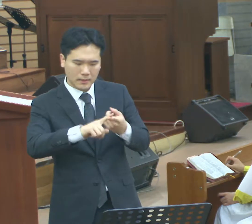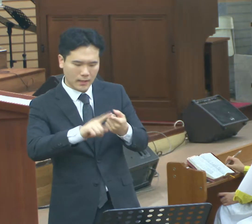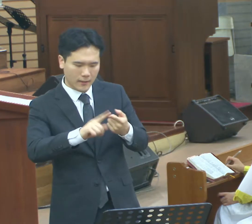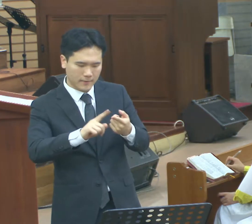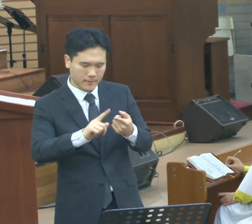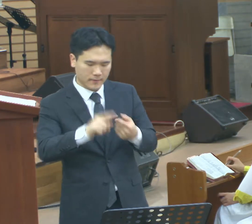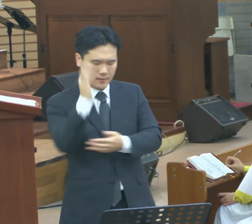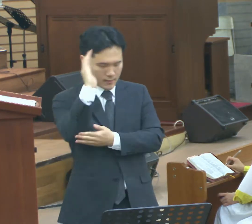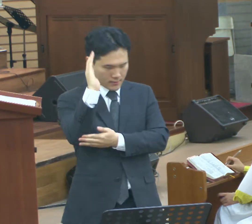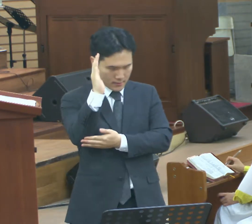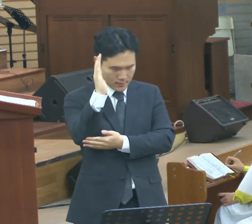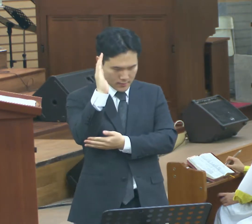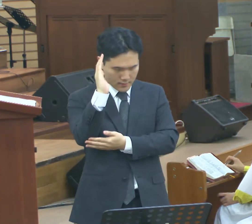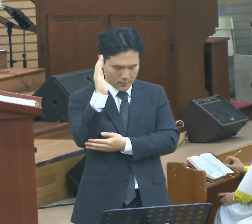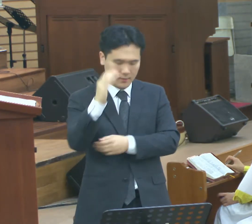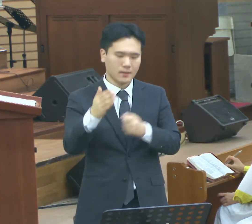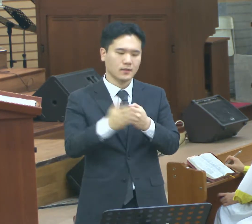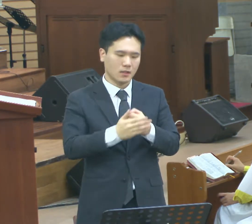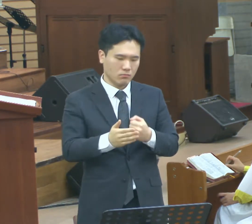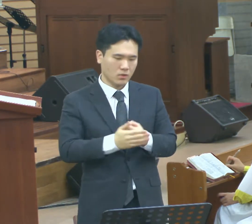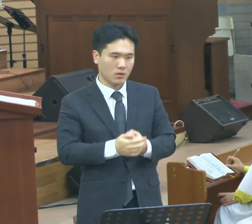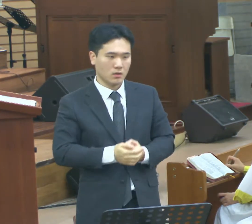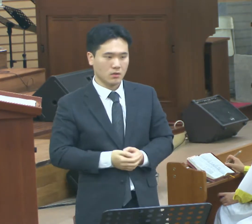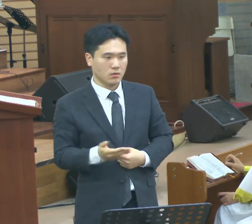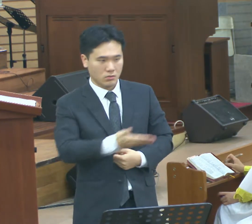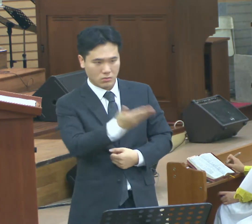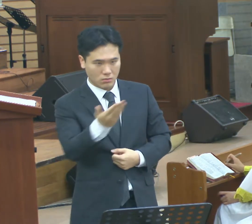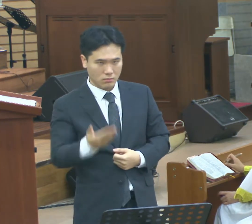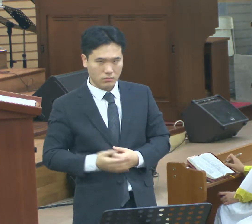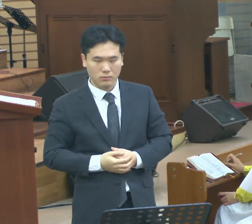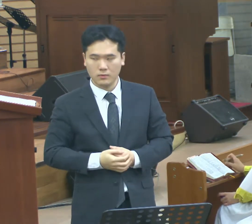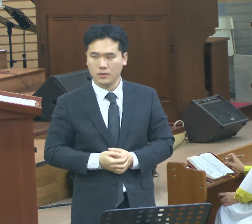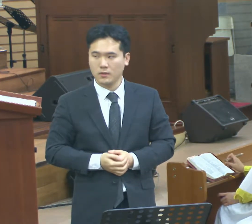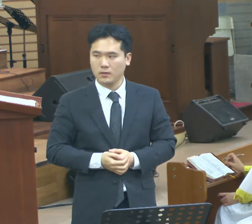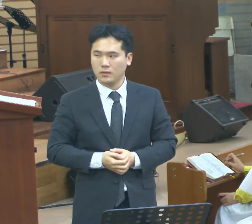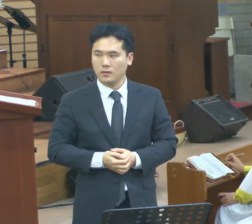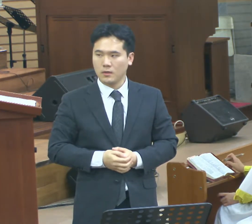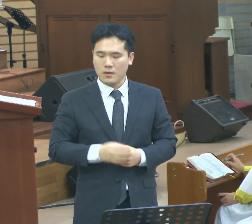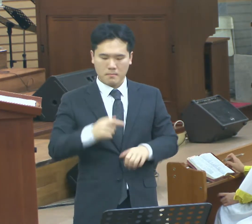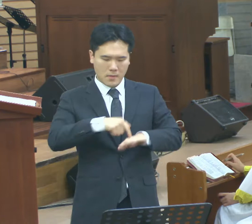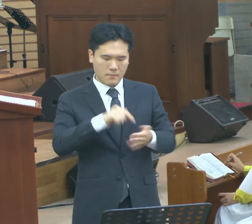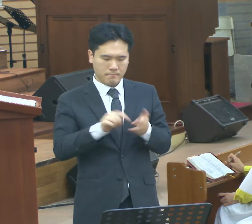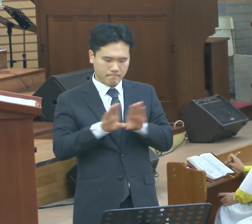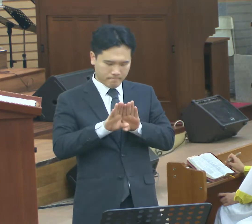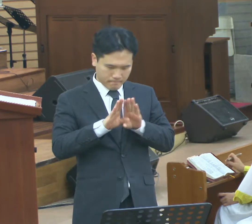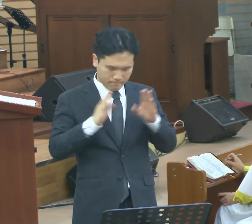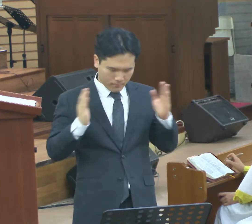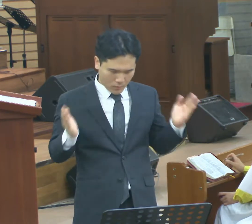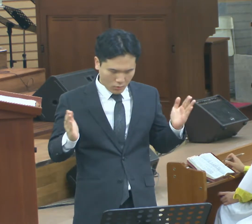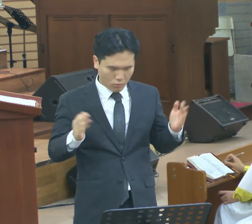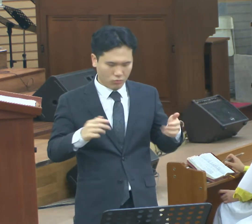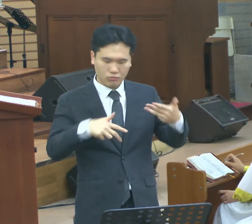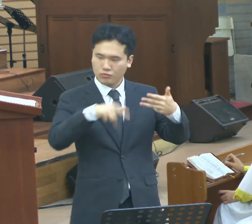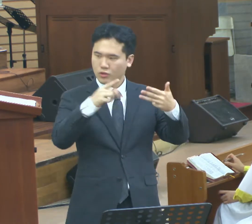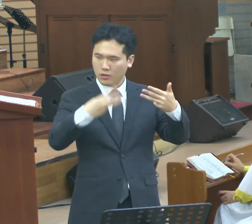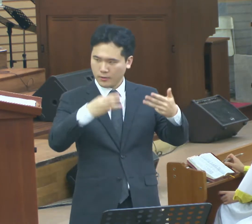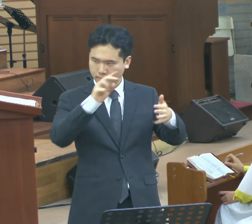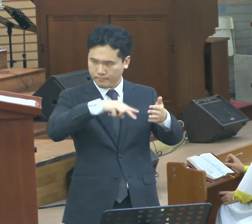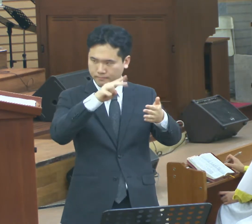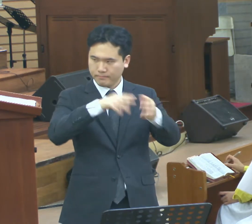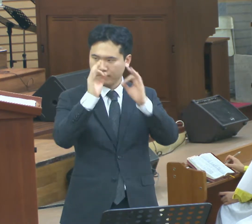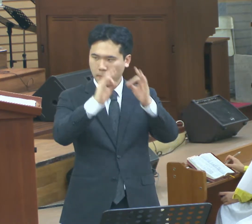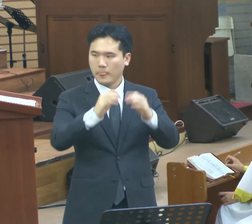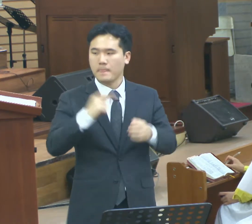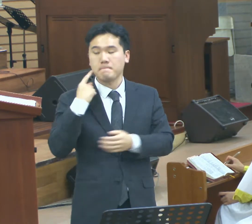조금 여러분이 좀 멀리 보일 수 있지만 마음을 열고 9절을 읽겠습니다. 시작.